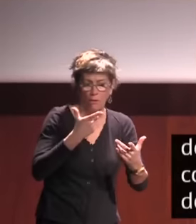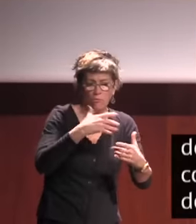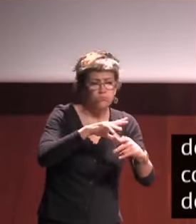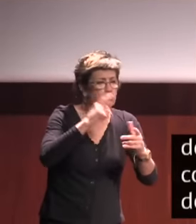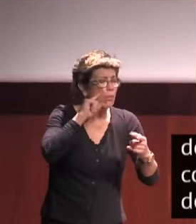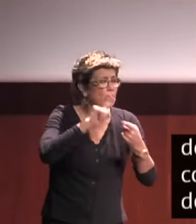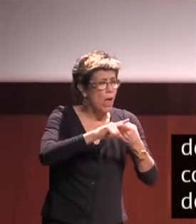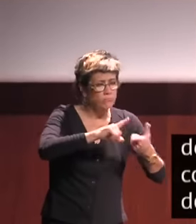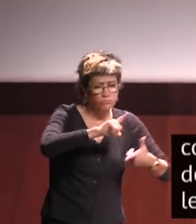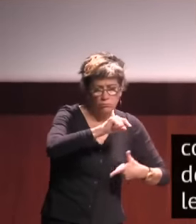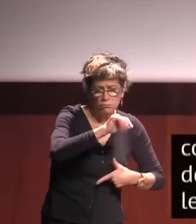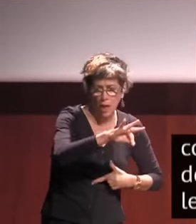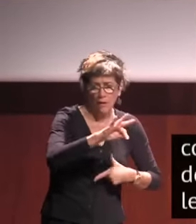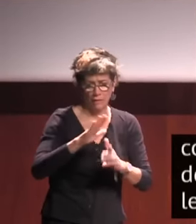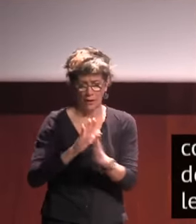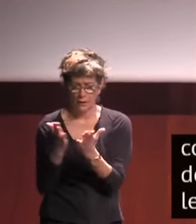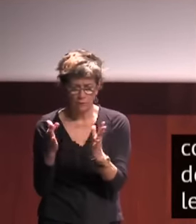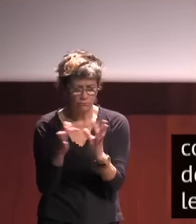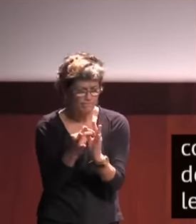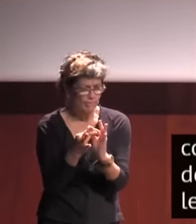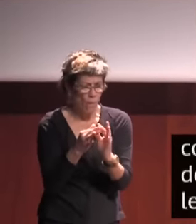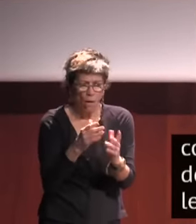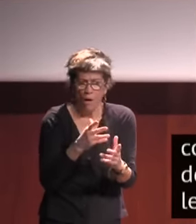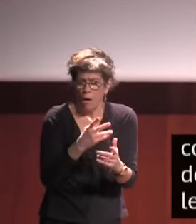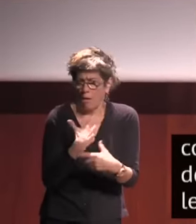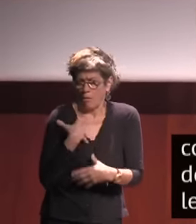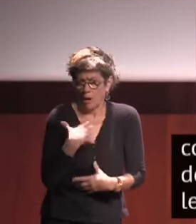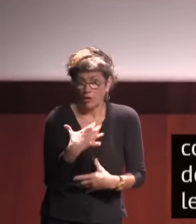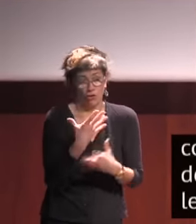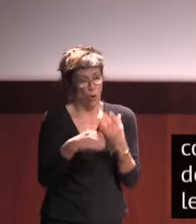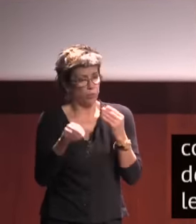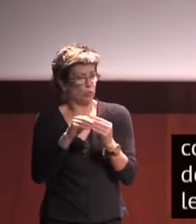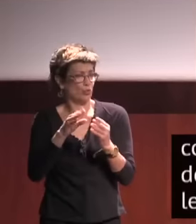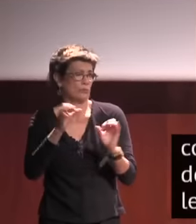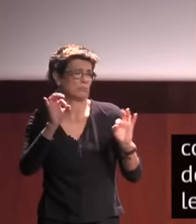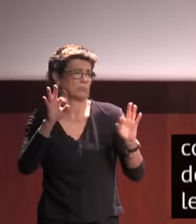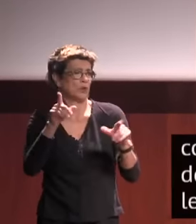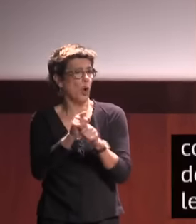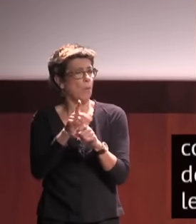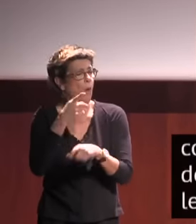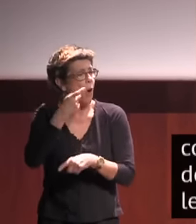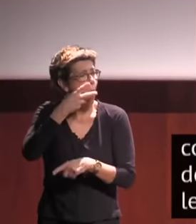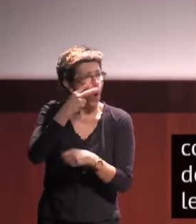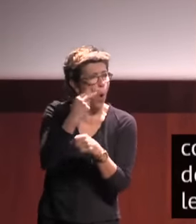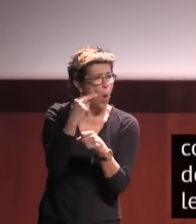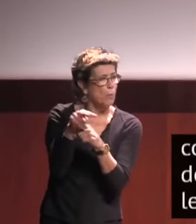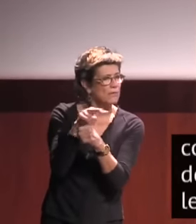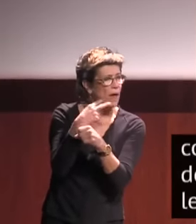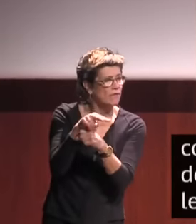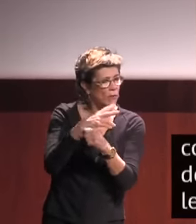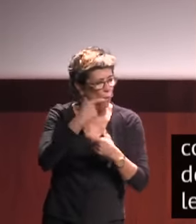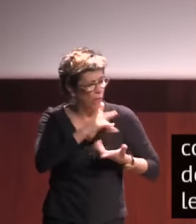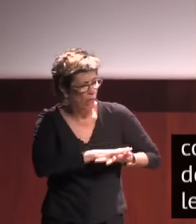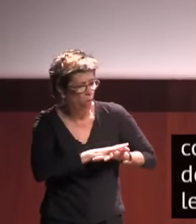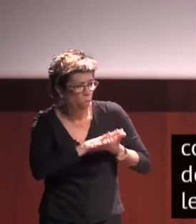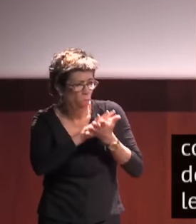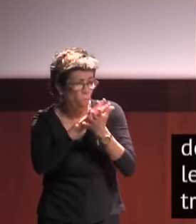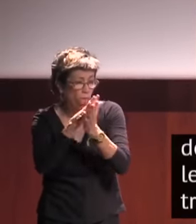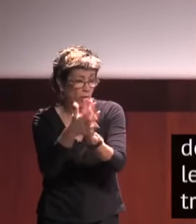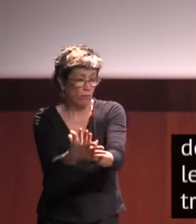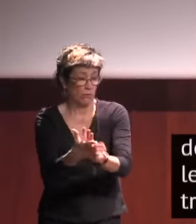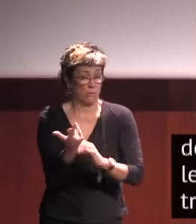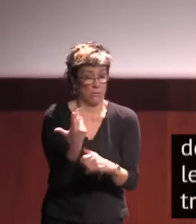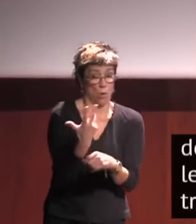et le livre, et d'autre part un observatoire du livre, de ses transformations, observatoire très propice